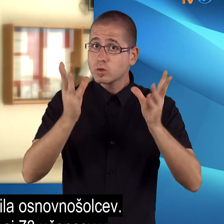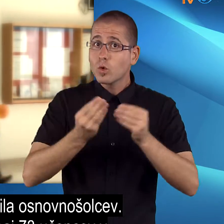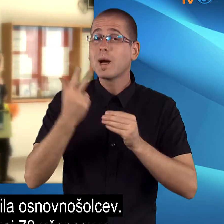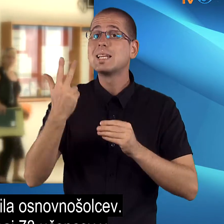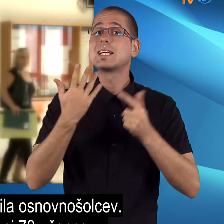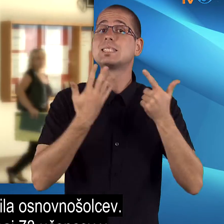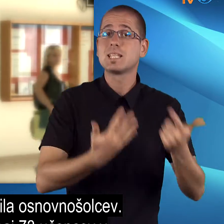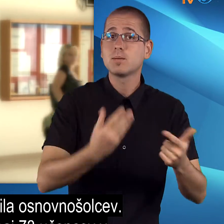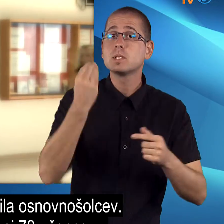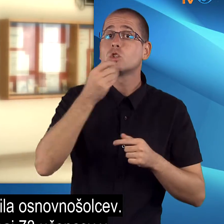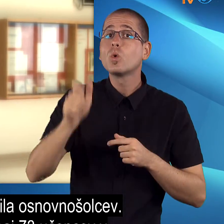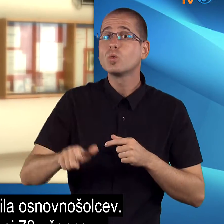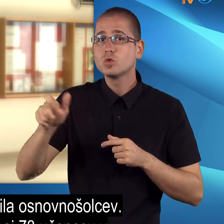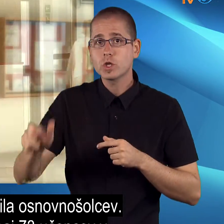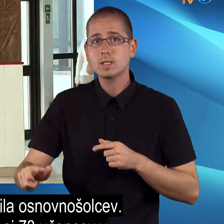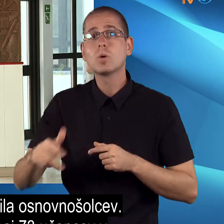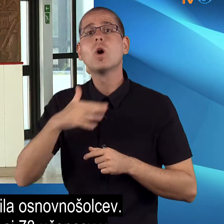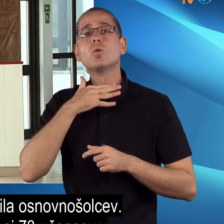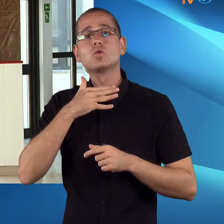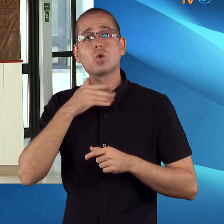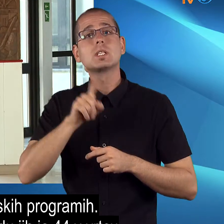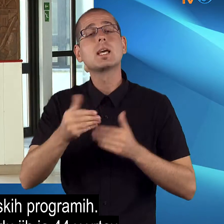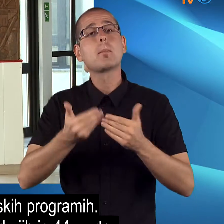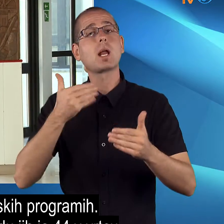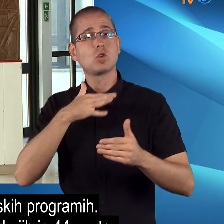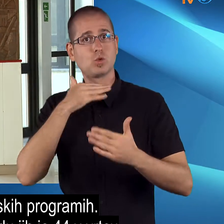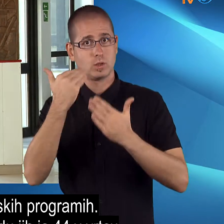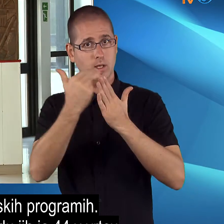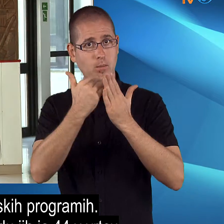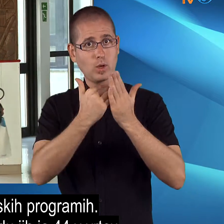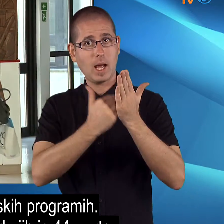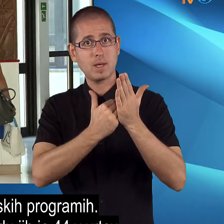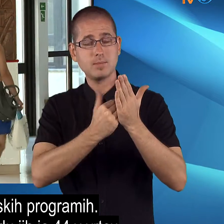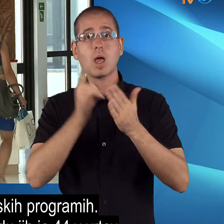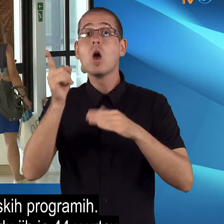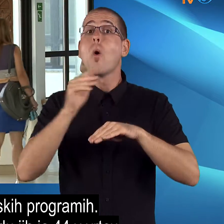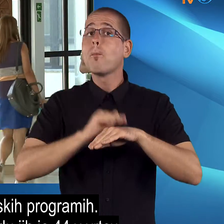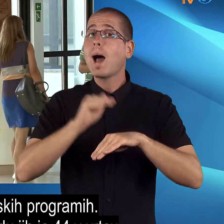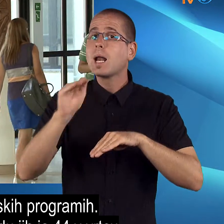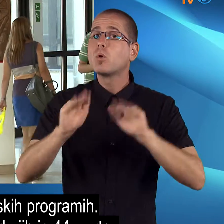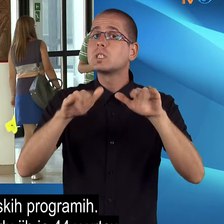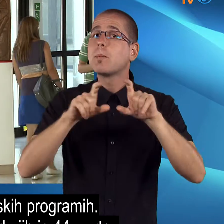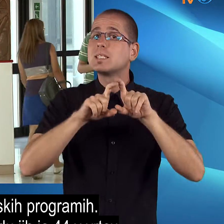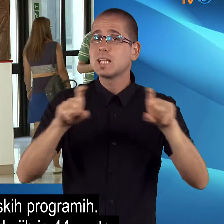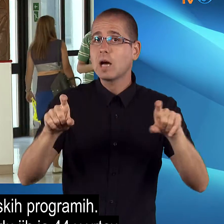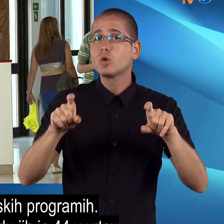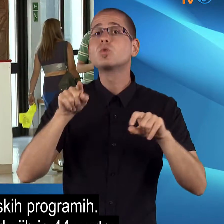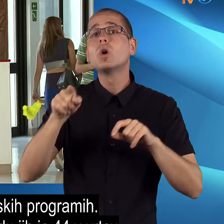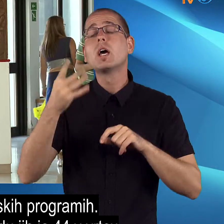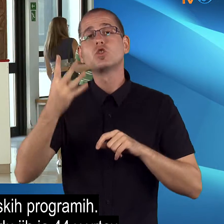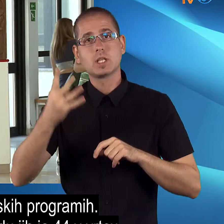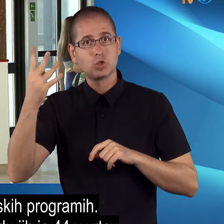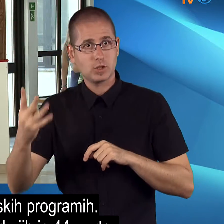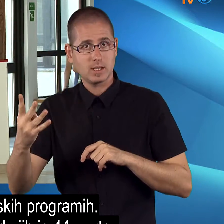V Portorožu je skupaj 73 učencev v šolskih in predšolskih programih. V mariborskem